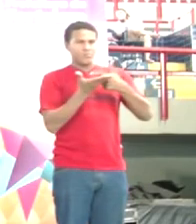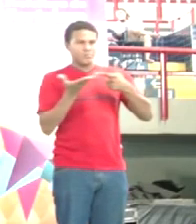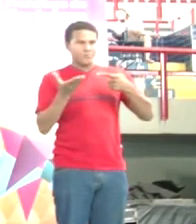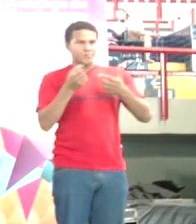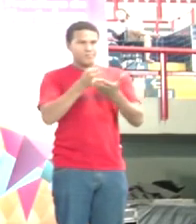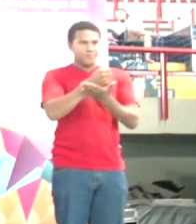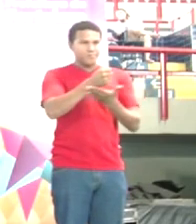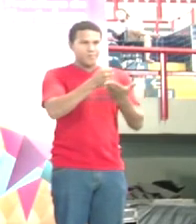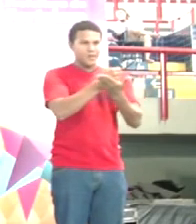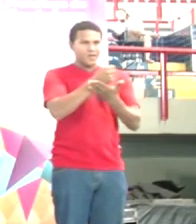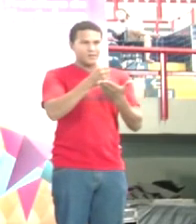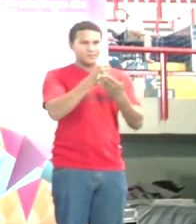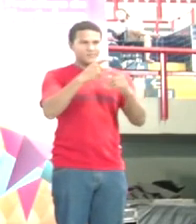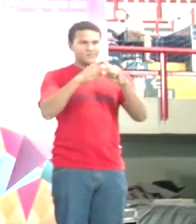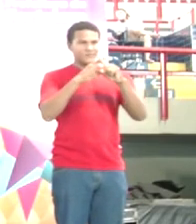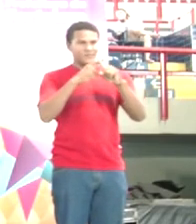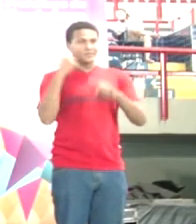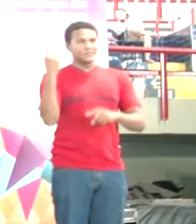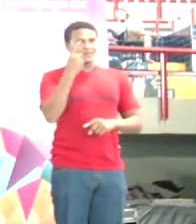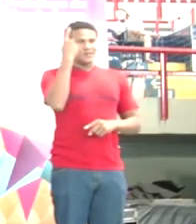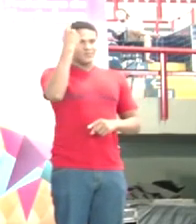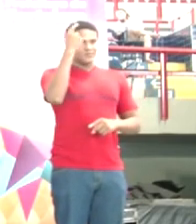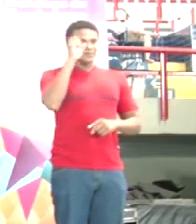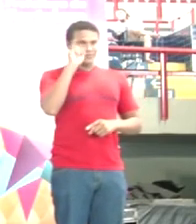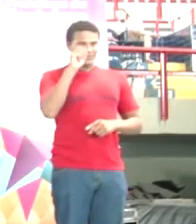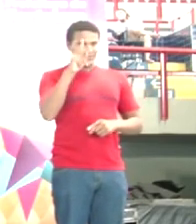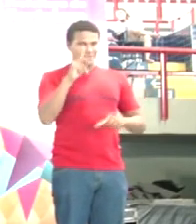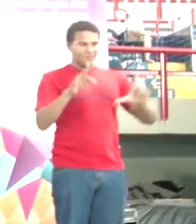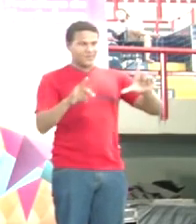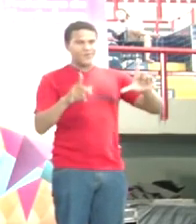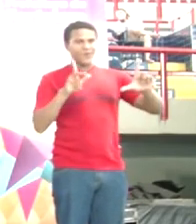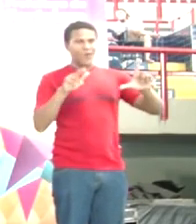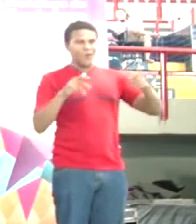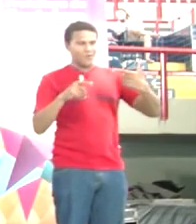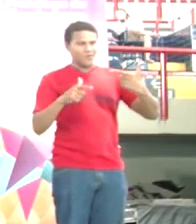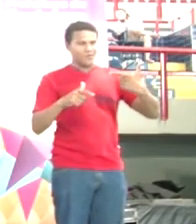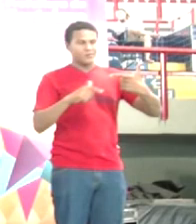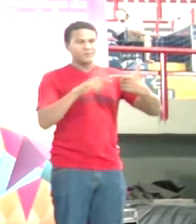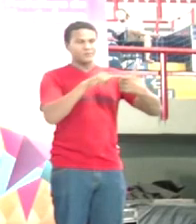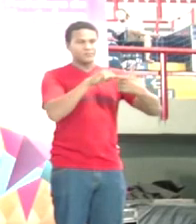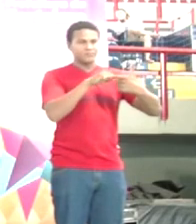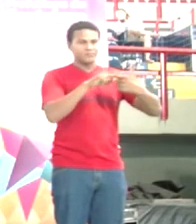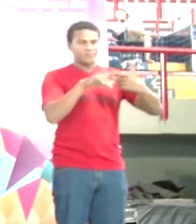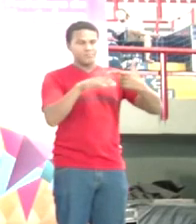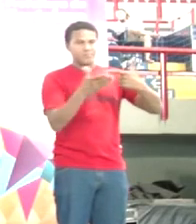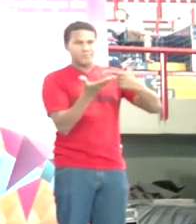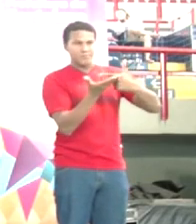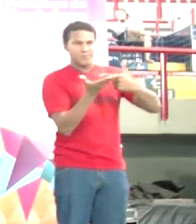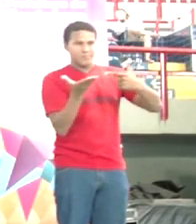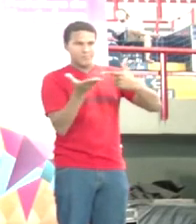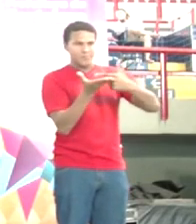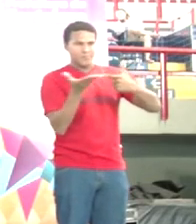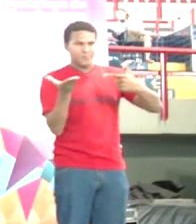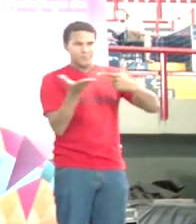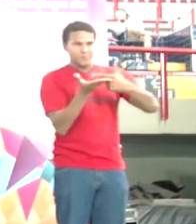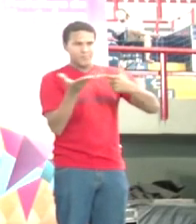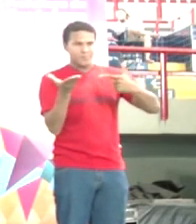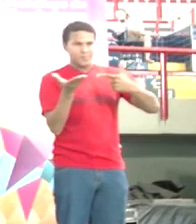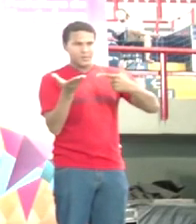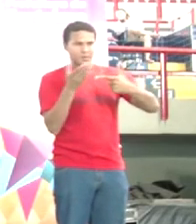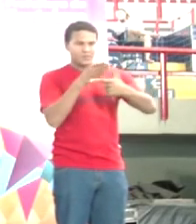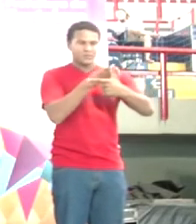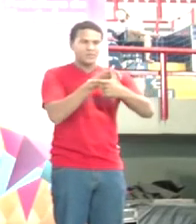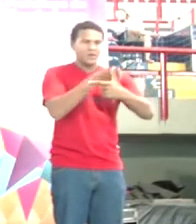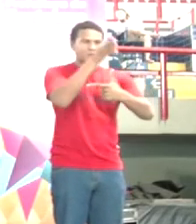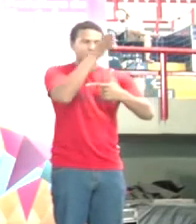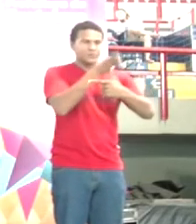Base vezes altura. Só que a base do retângulo é 2πr e a altura é h. Então, qual